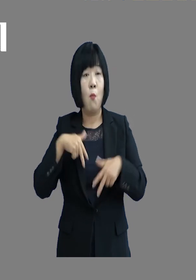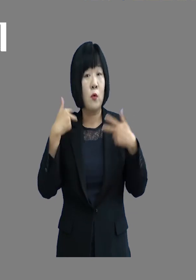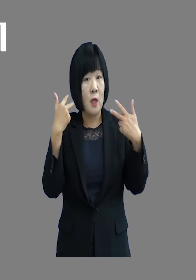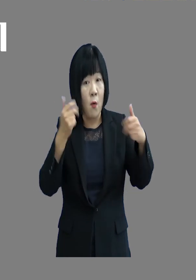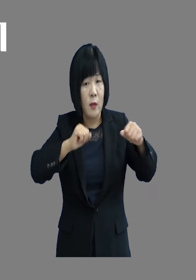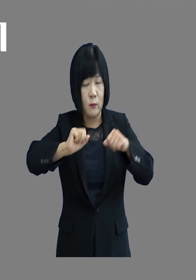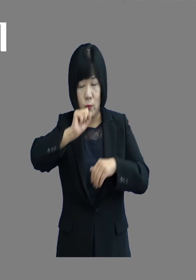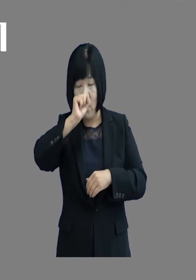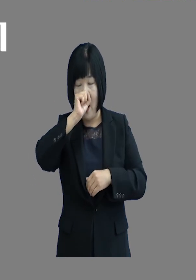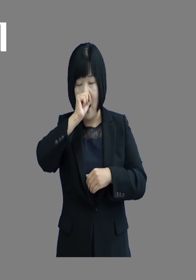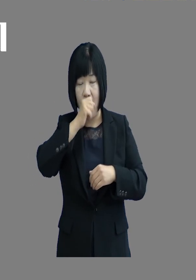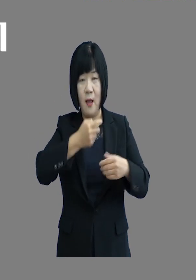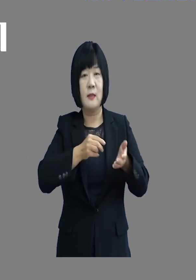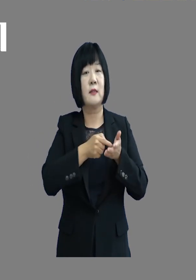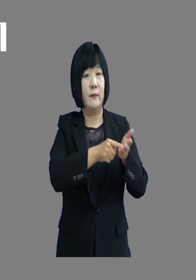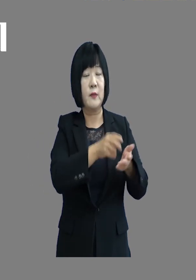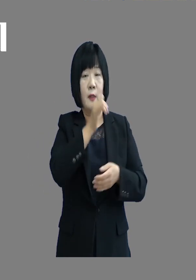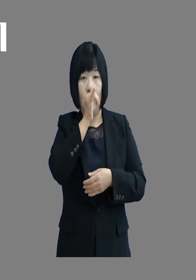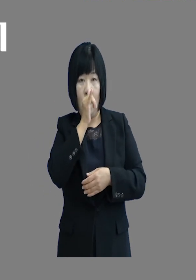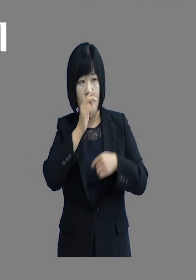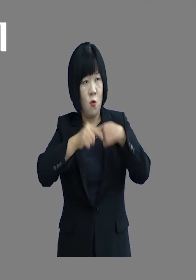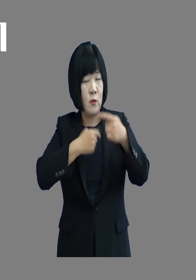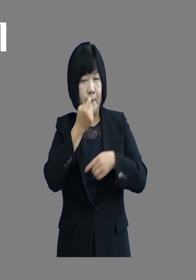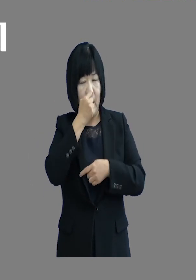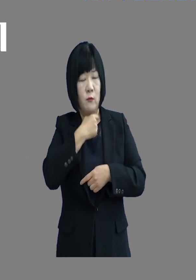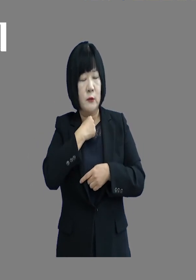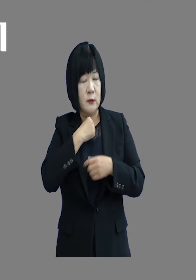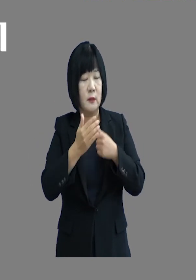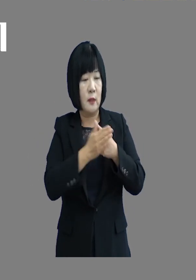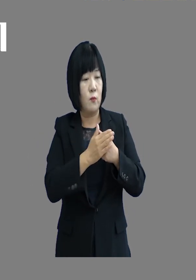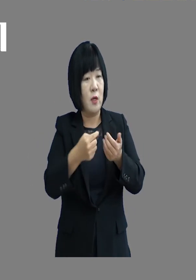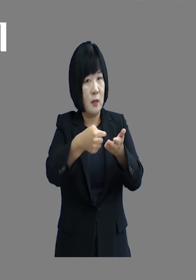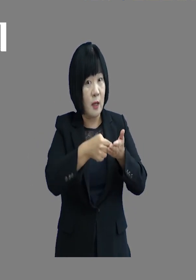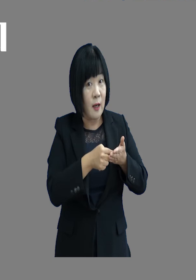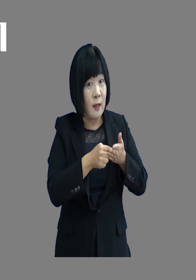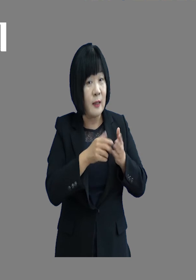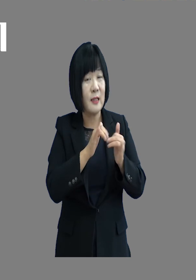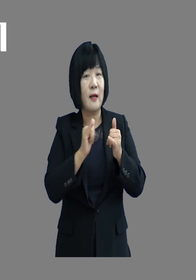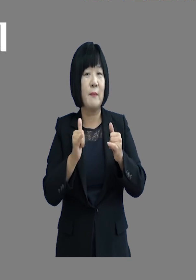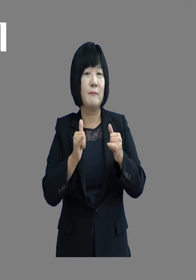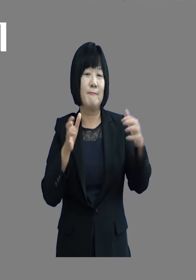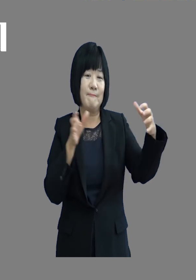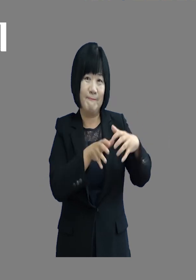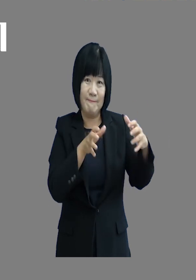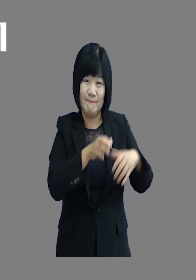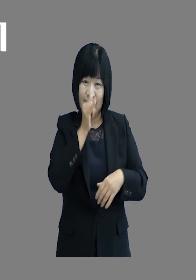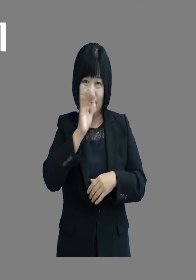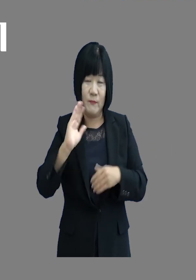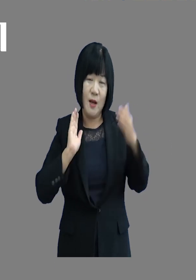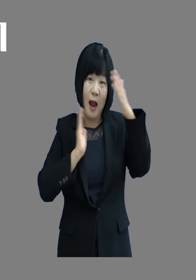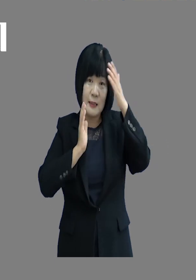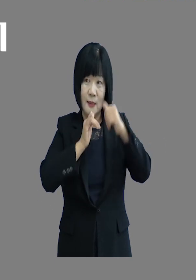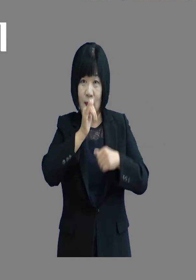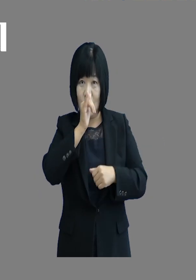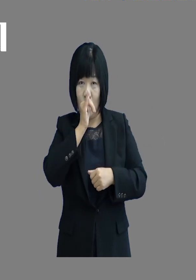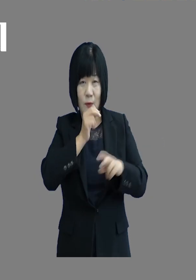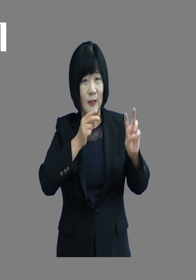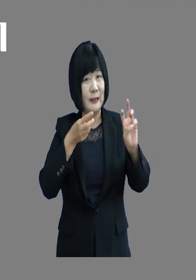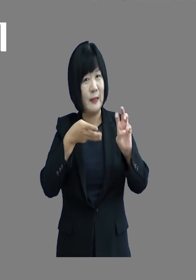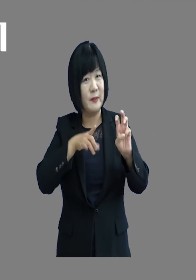봉사활동을 좋아해서 모인 단원도 있고, 수어를 배우고 싶어서 모인 단원 등 다양하게 모여 있는데, 학생분들도 있고